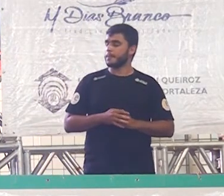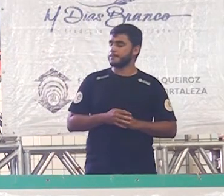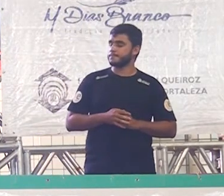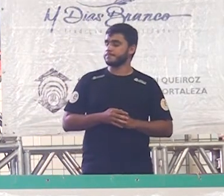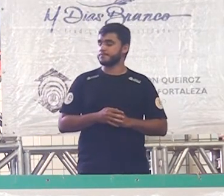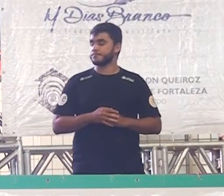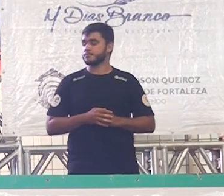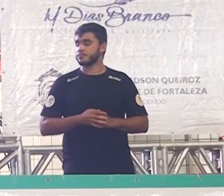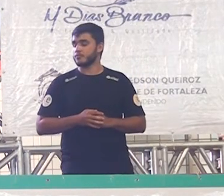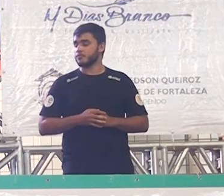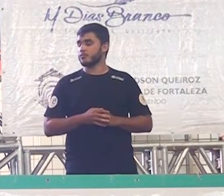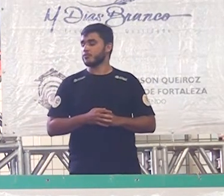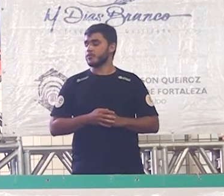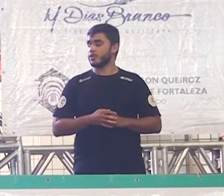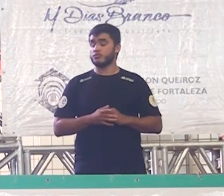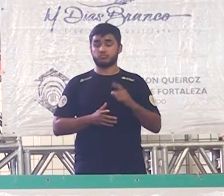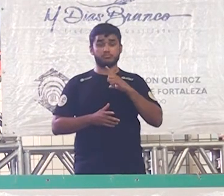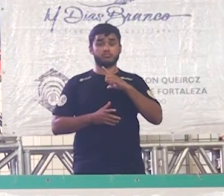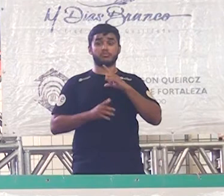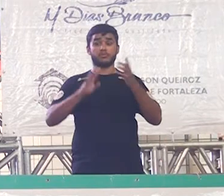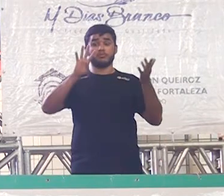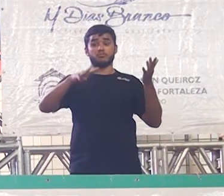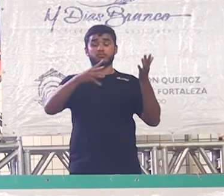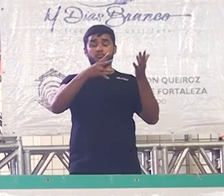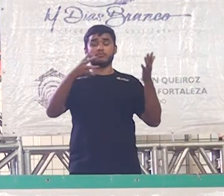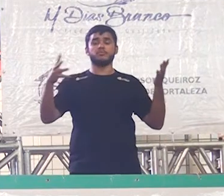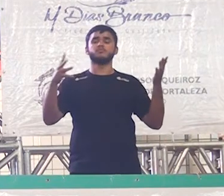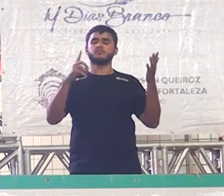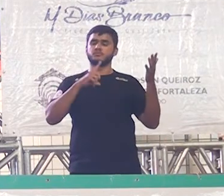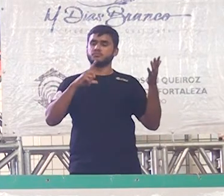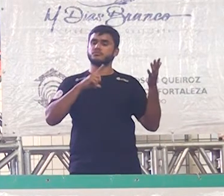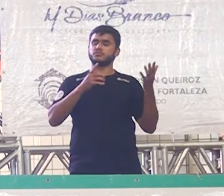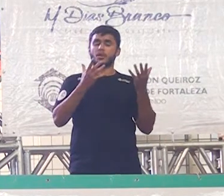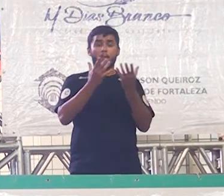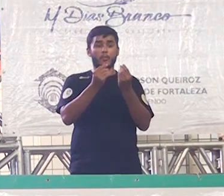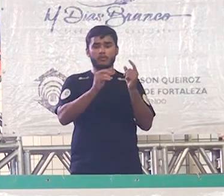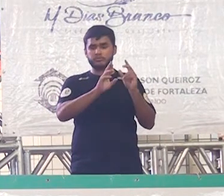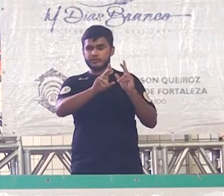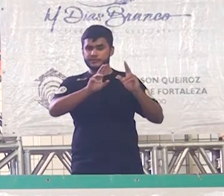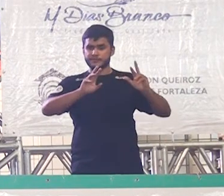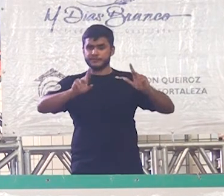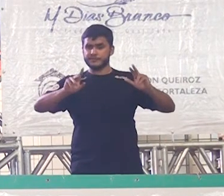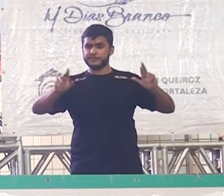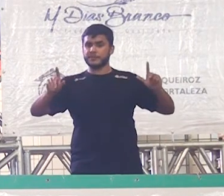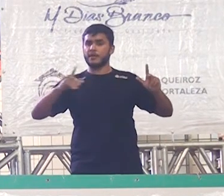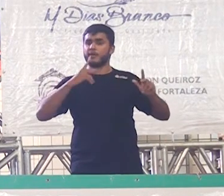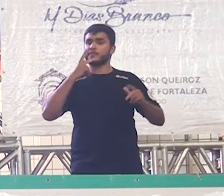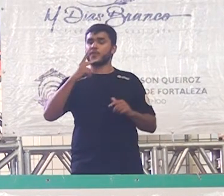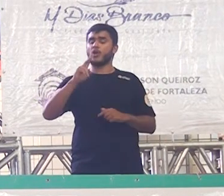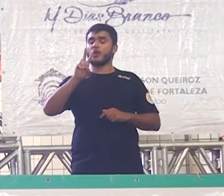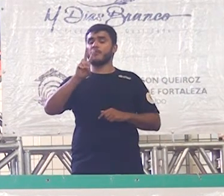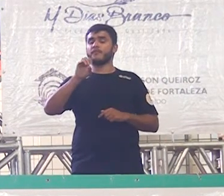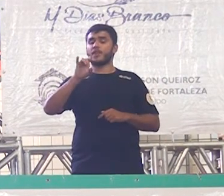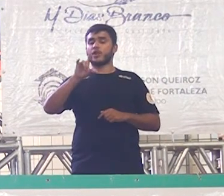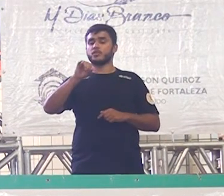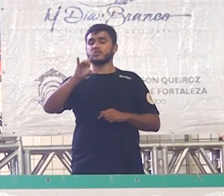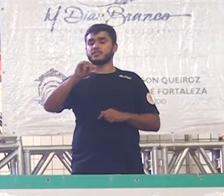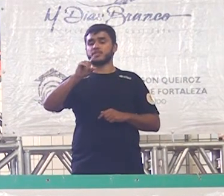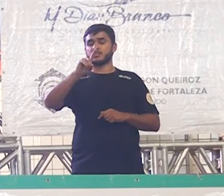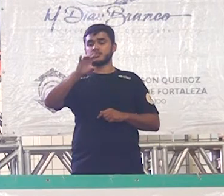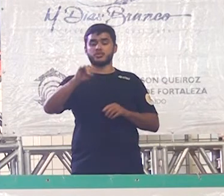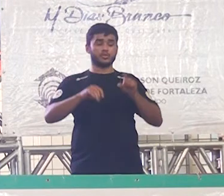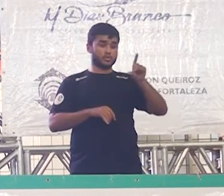Observa que quando você pega o gráfico, você está tendo várias velocidades, não tem só uma velocidade. Então, se eu